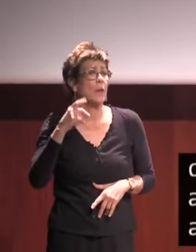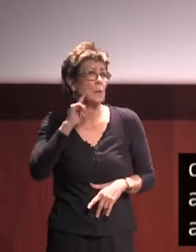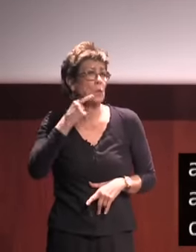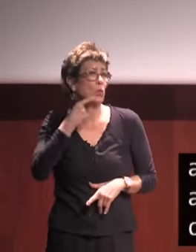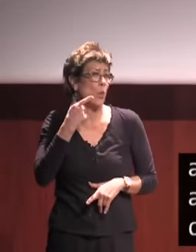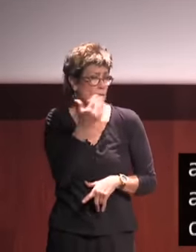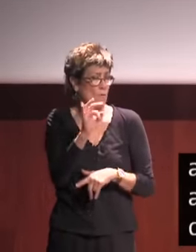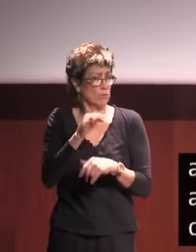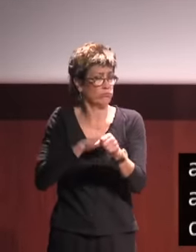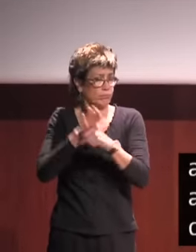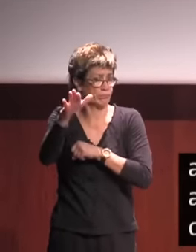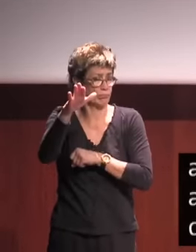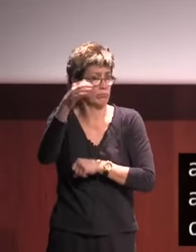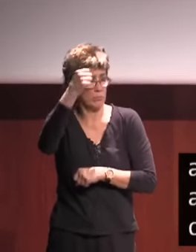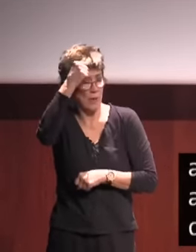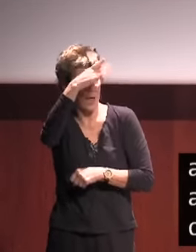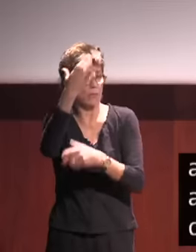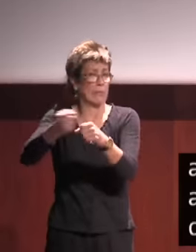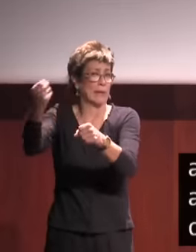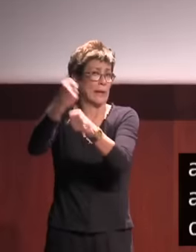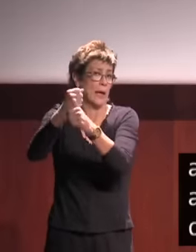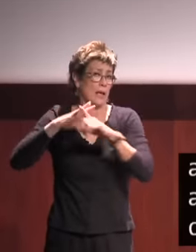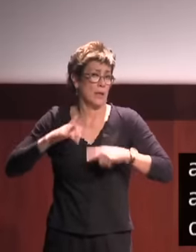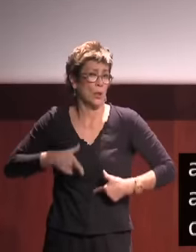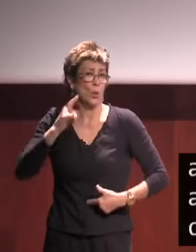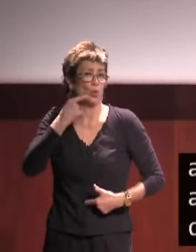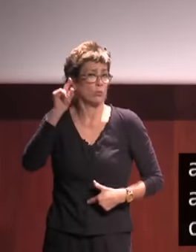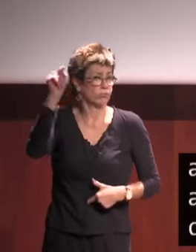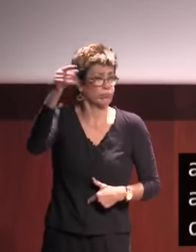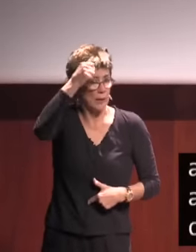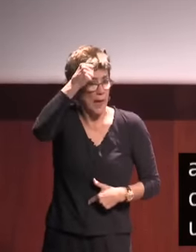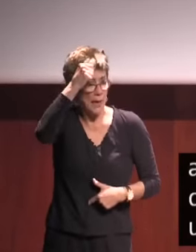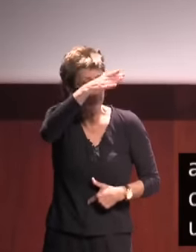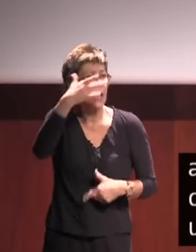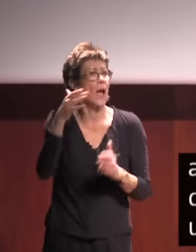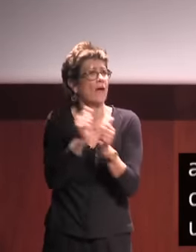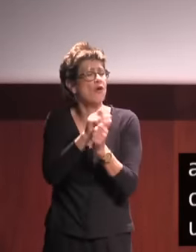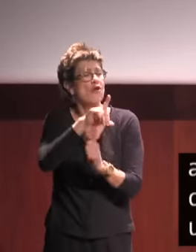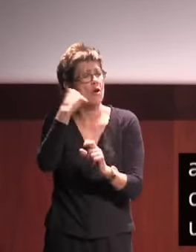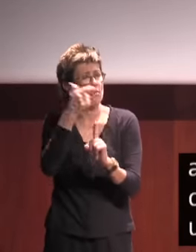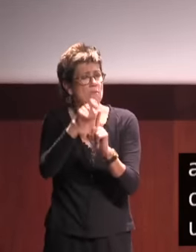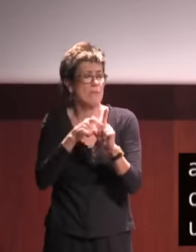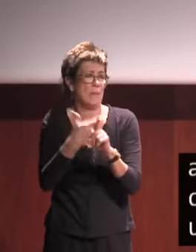parti aux États-Unis et a fondé une école des sourds aux États-Unis avec Thomas Gallaudet.